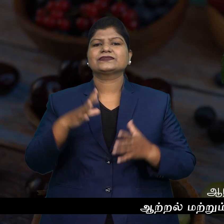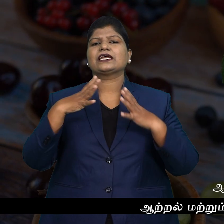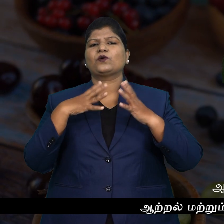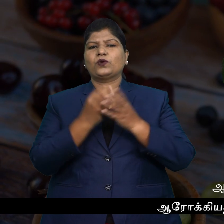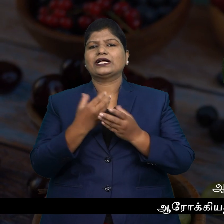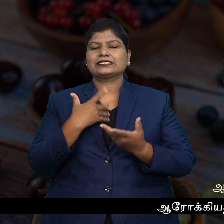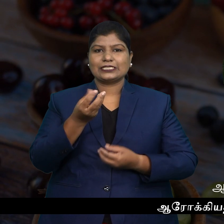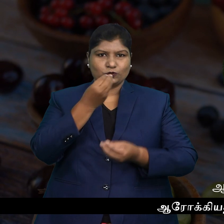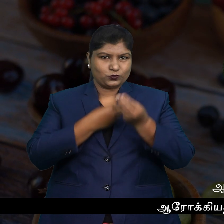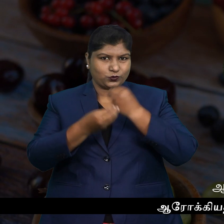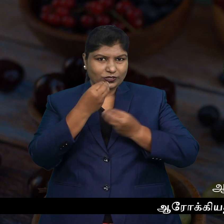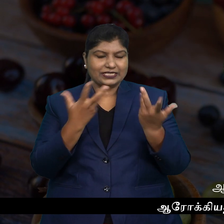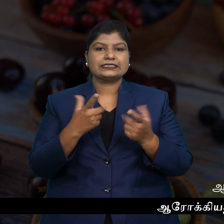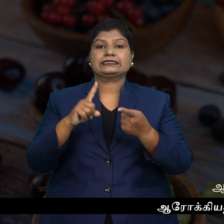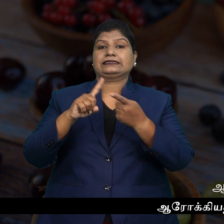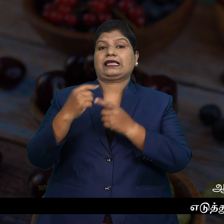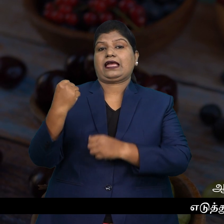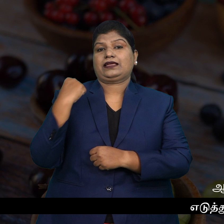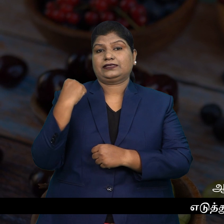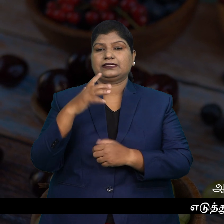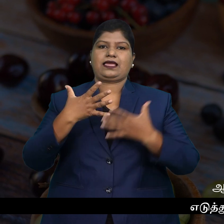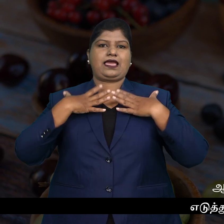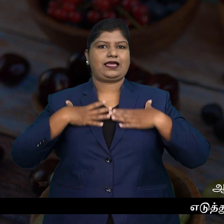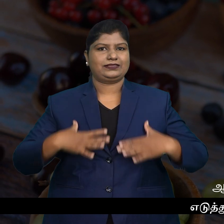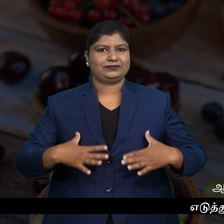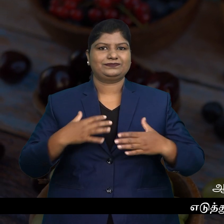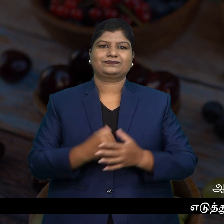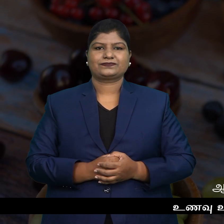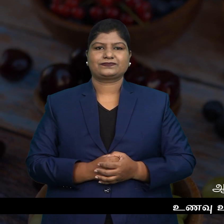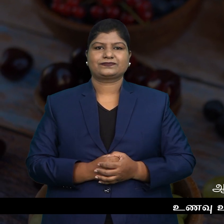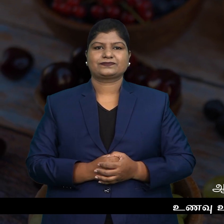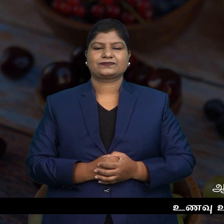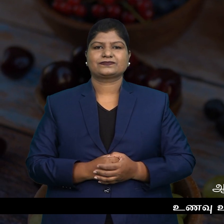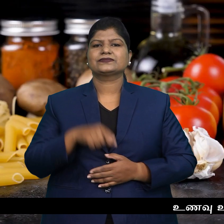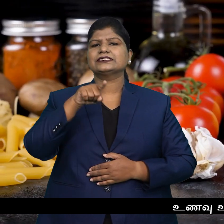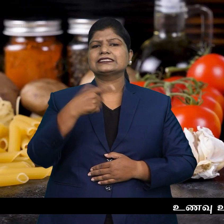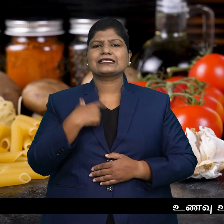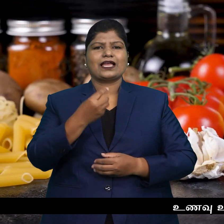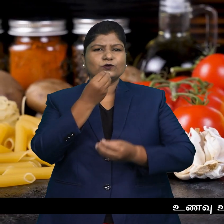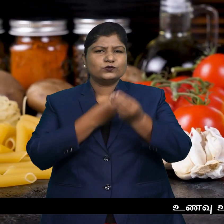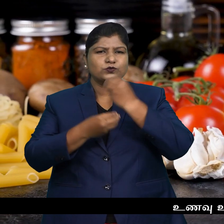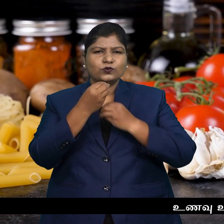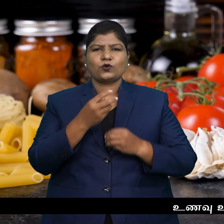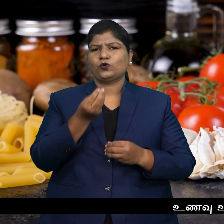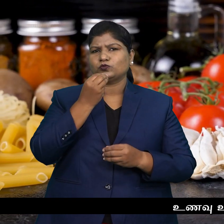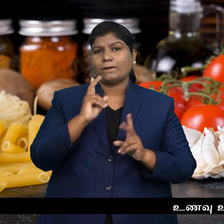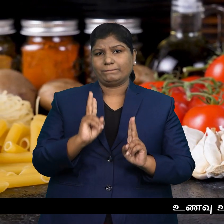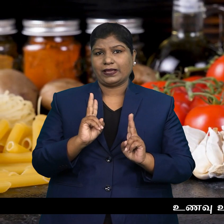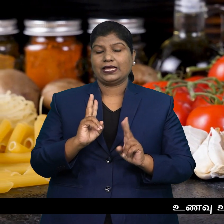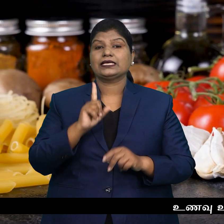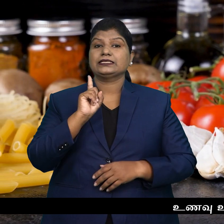ஆற்றல் மற்றும் ஆரோக்கியத்திற்காகவும் உணவை எடுத்துக்கொள்கிறோம். உணவு உண்பது மட்டுமின்றி